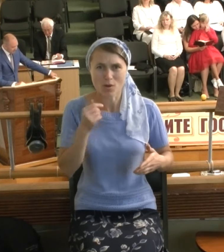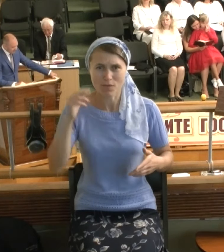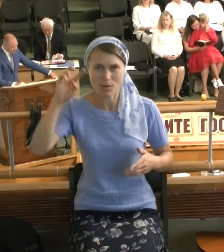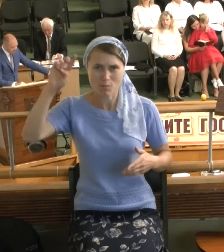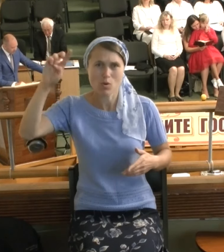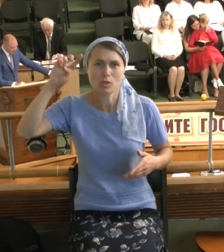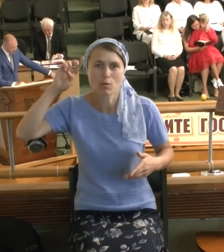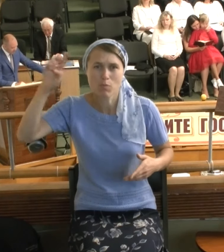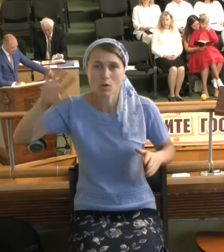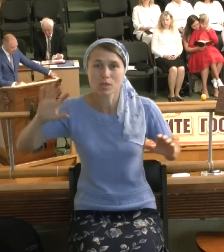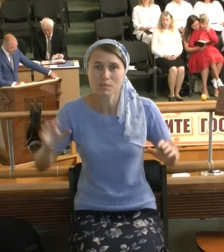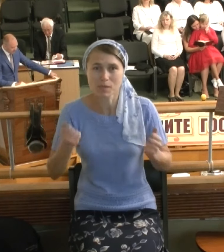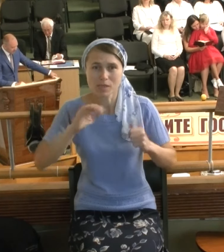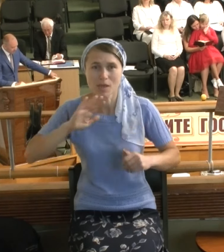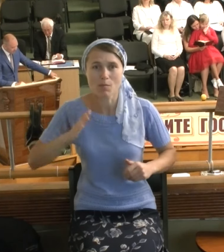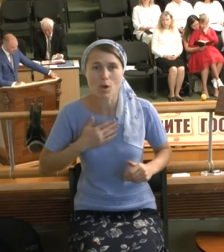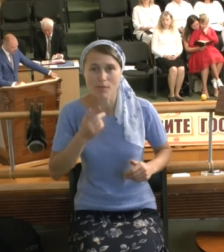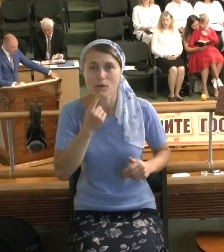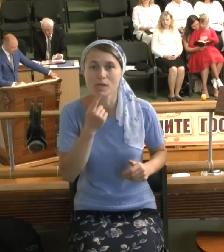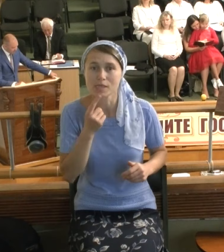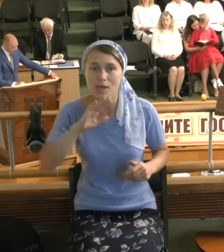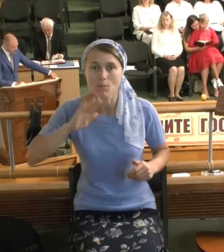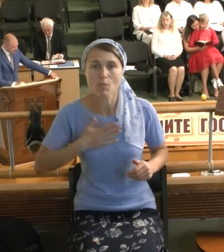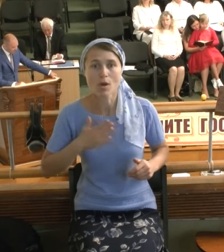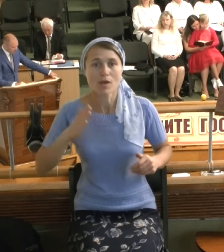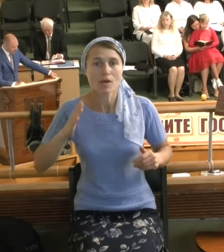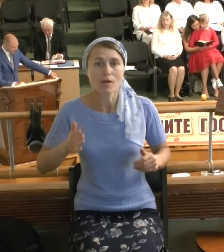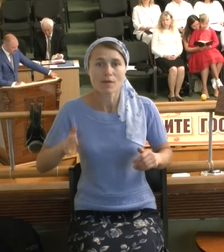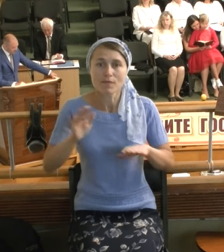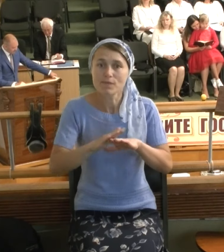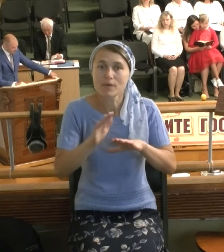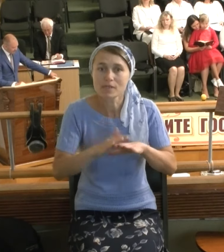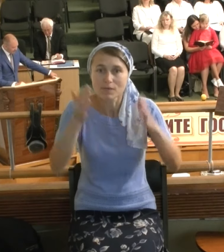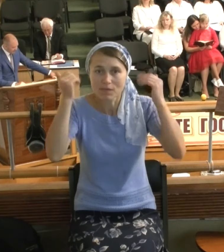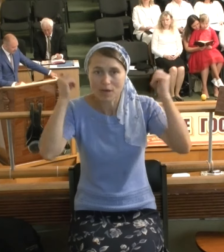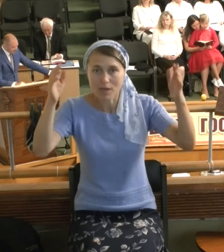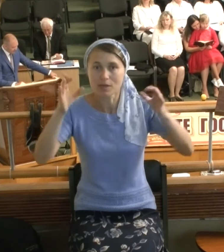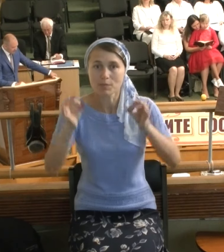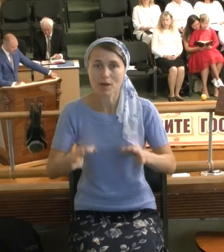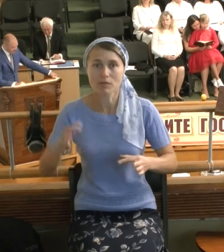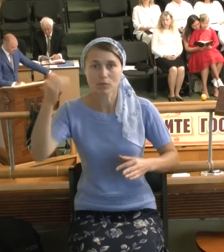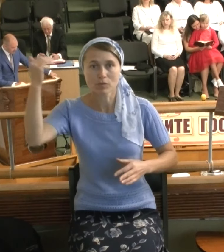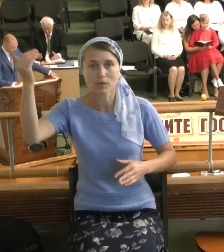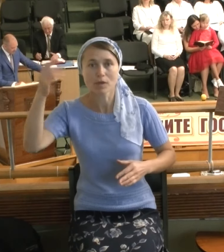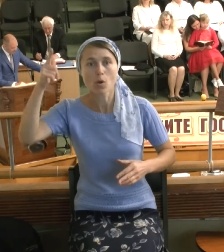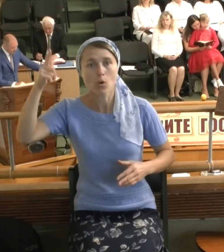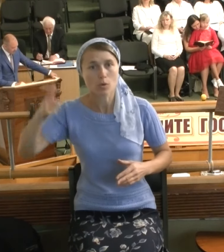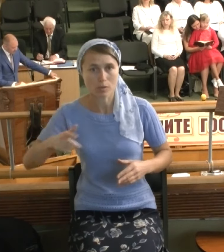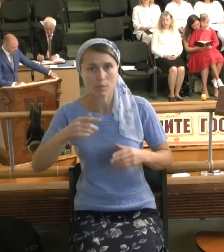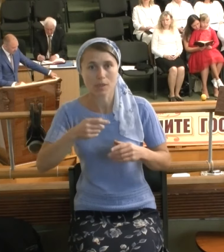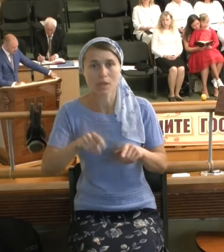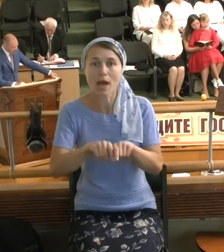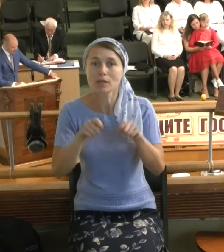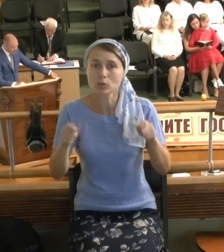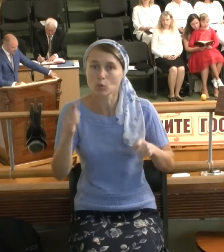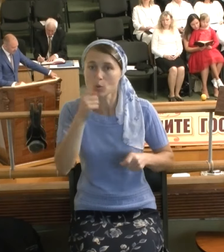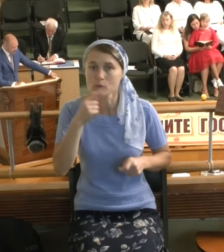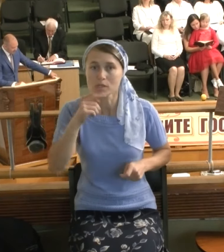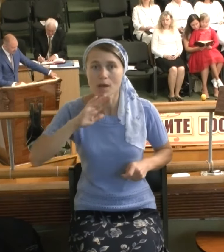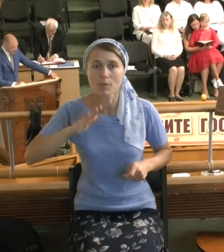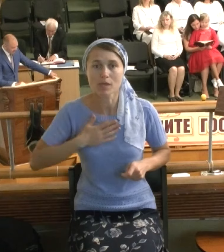и язык мой восхвалит правду Твою. Господи, отверзди уста мои, и уста